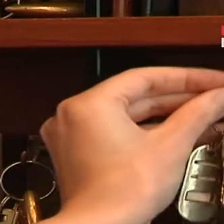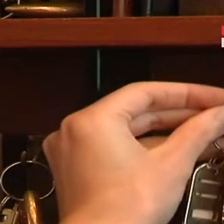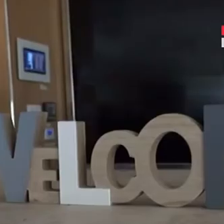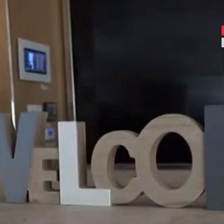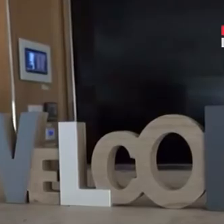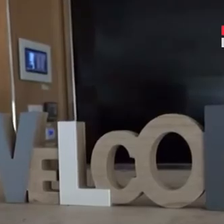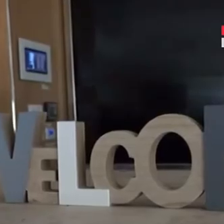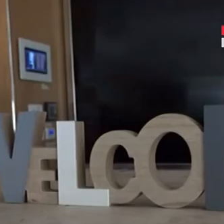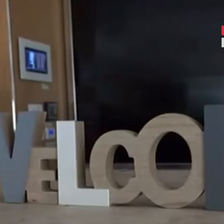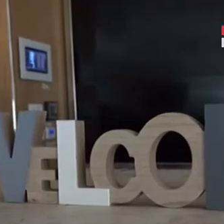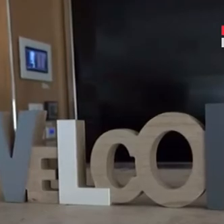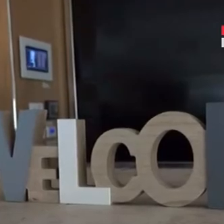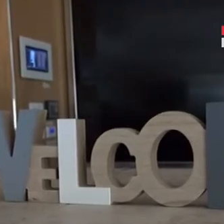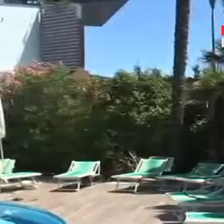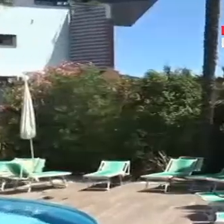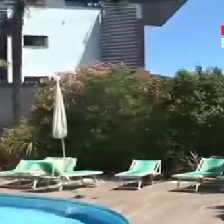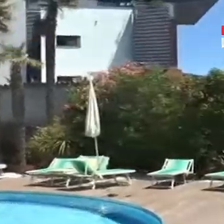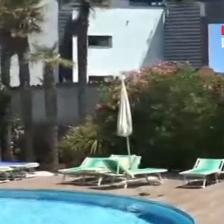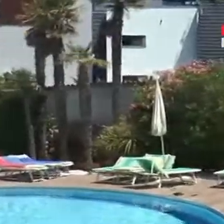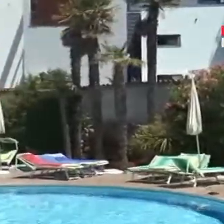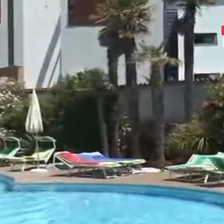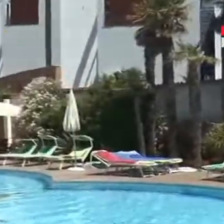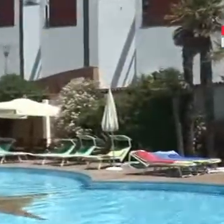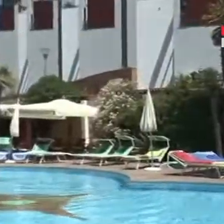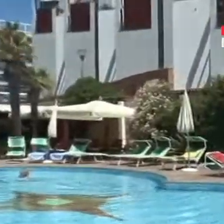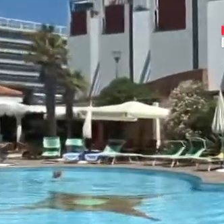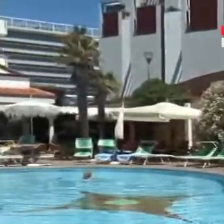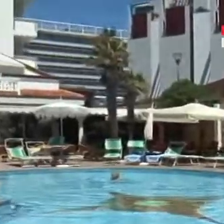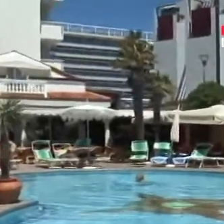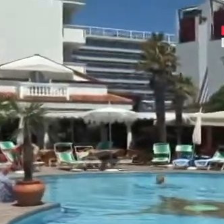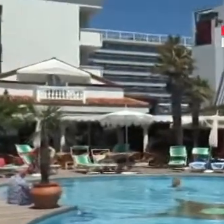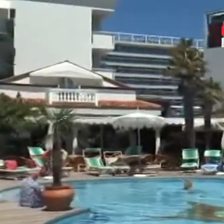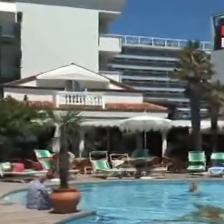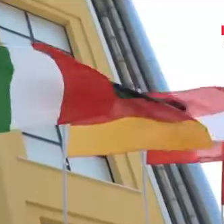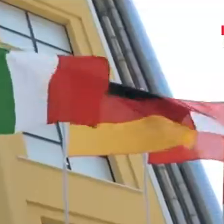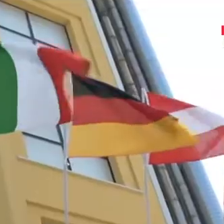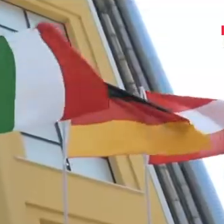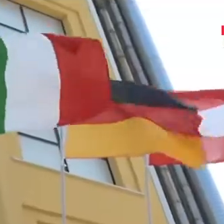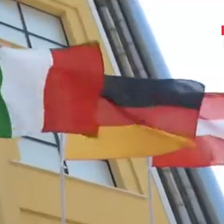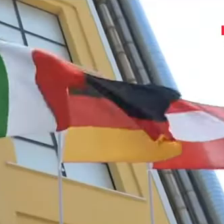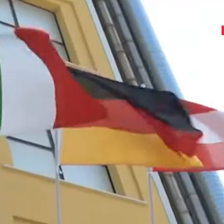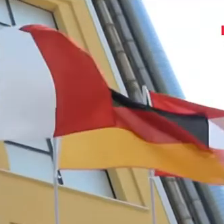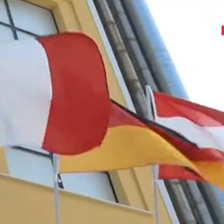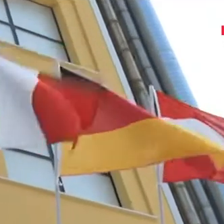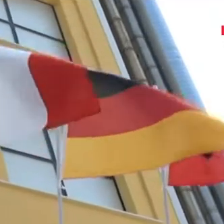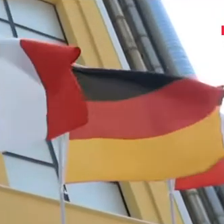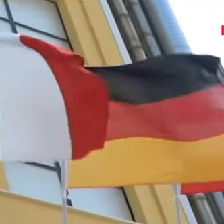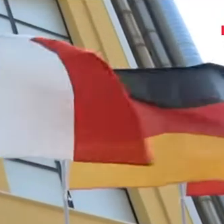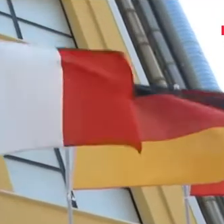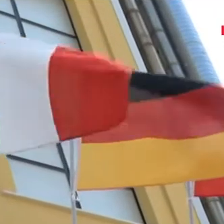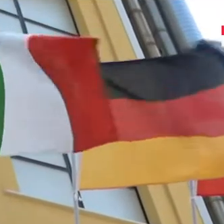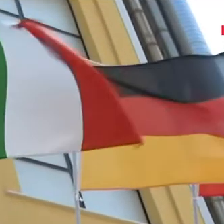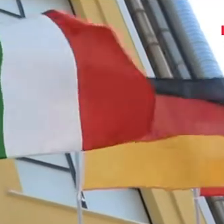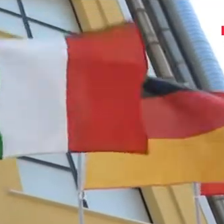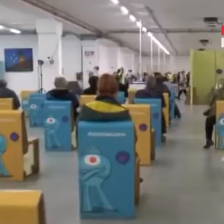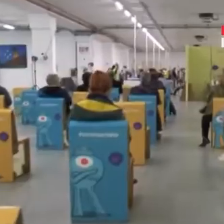con albergatori, campeggi, parchi tematici. Sono 70.000 persone in tutta la regione che attendono il vaccino. Per loro sarà aperta sul